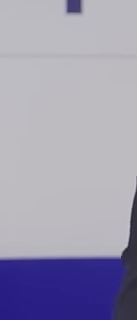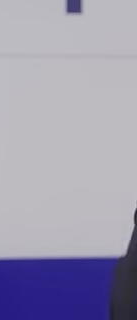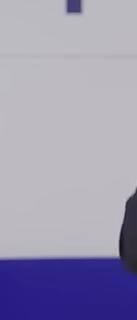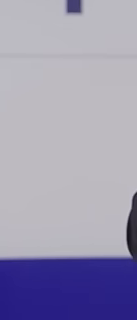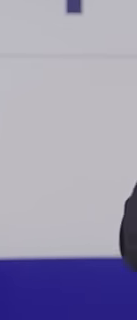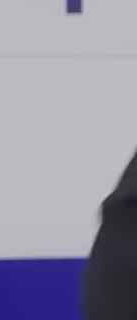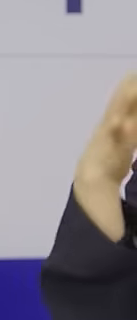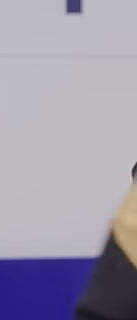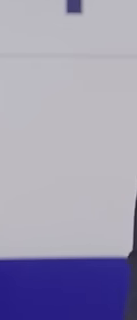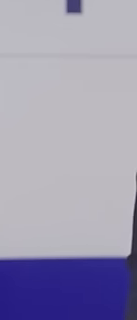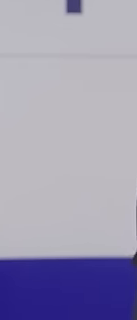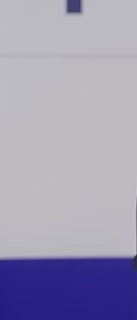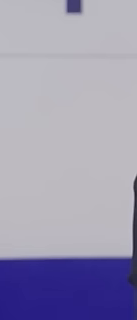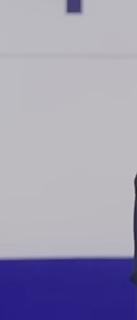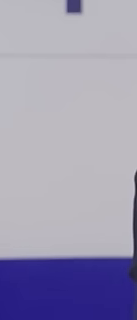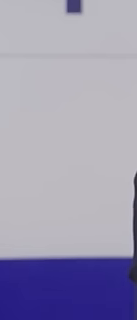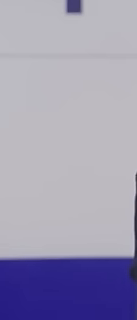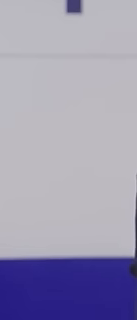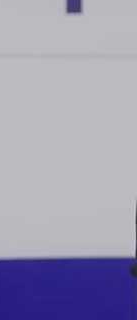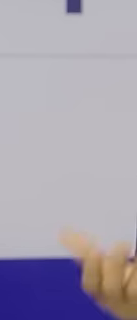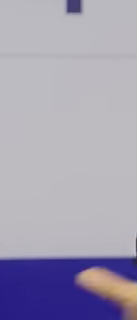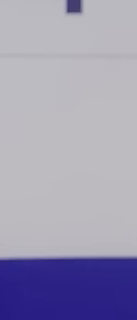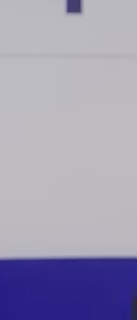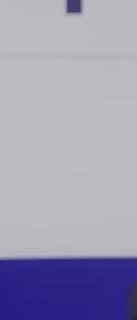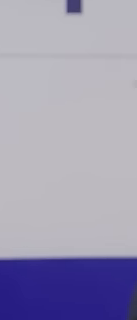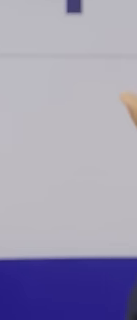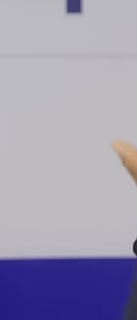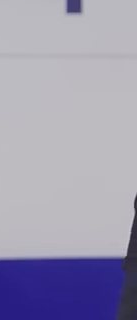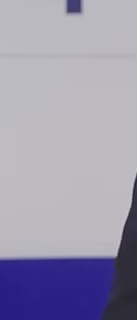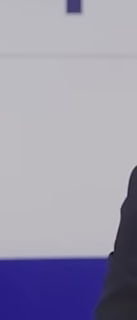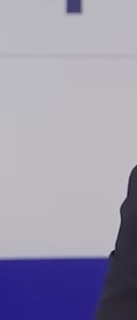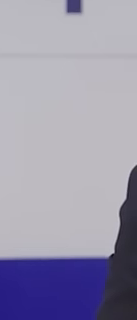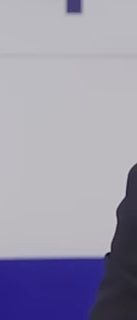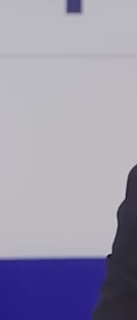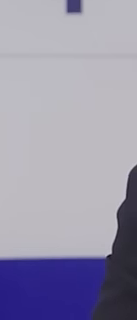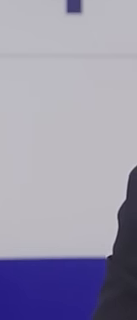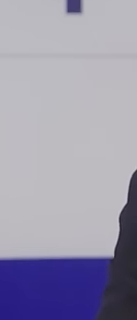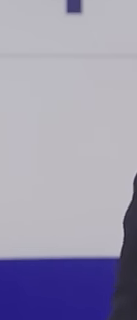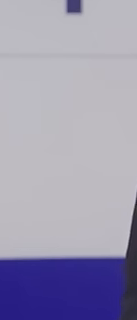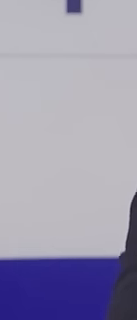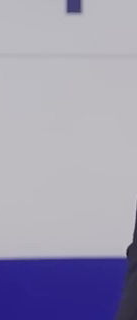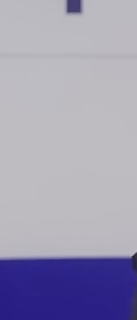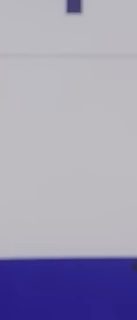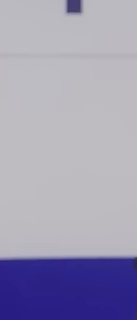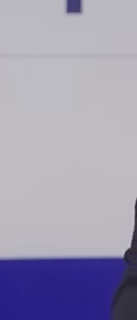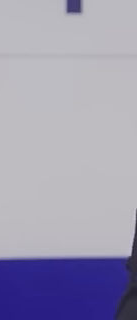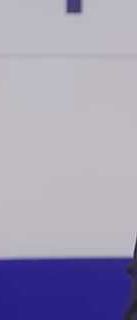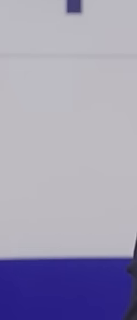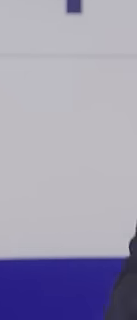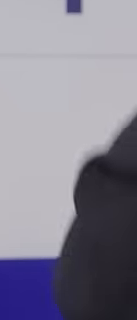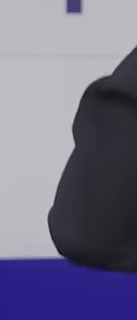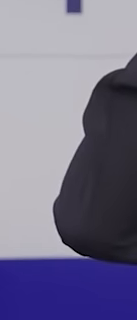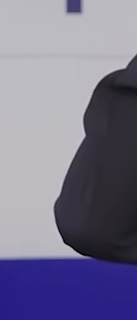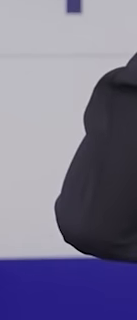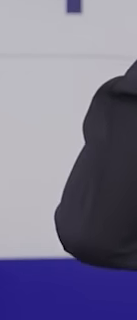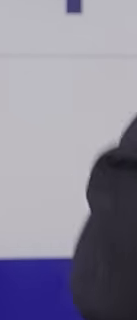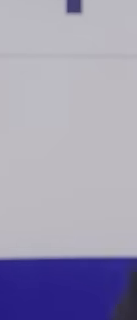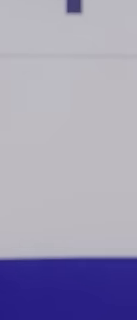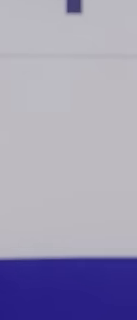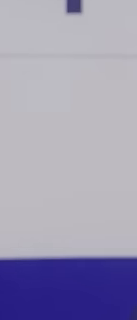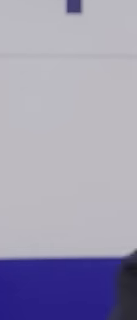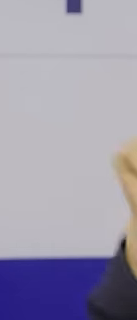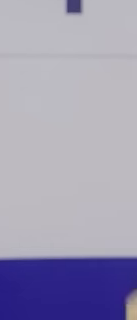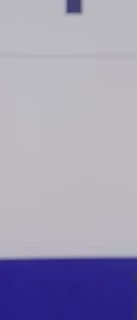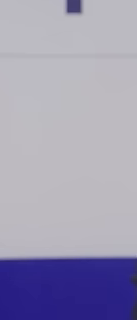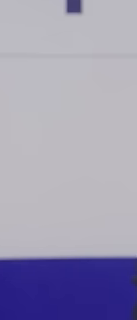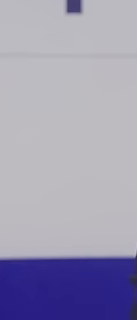과학기술과 연관된 산업 생태계를 함께 육성하는 것도 좀 중요하다는 생각이 듭니다. 근데 민주당은 지금까지 인공지능이나 플랫폼 등